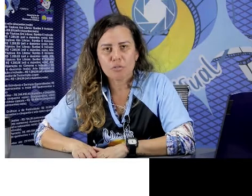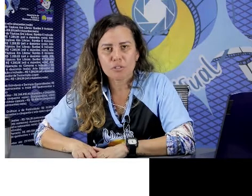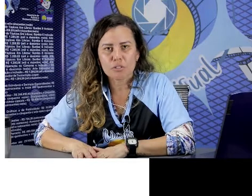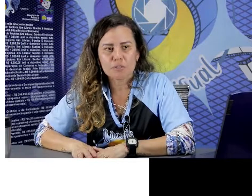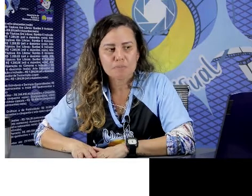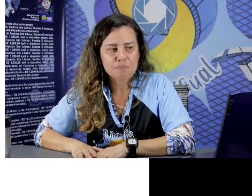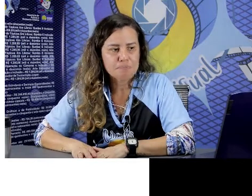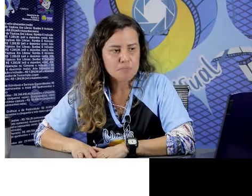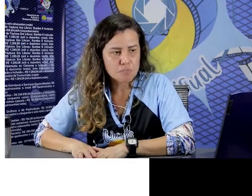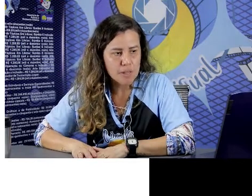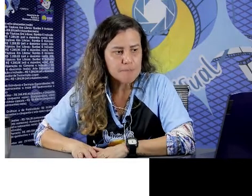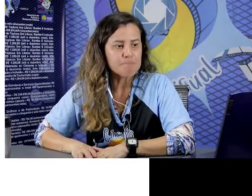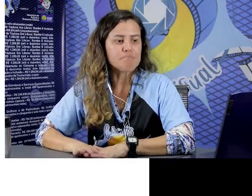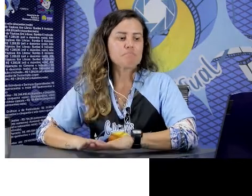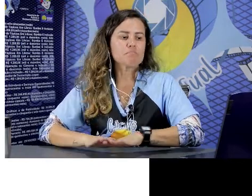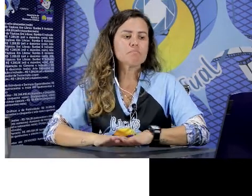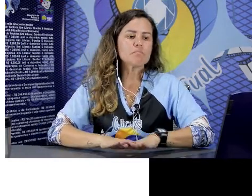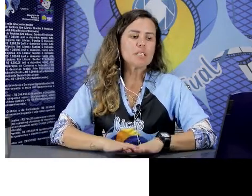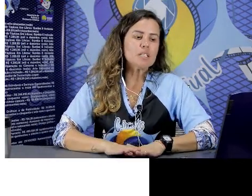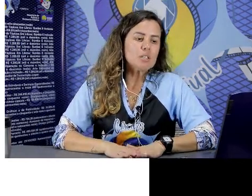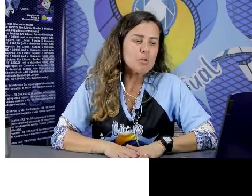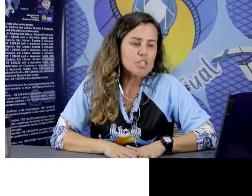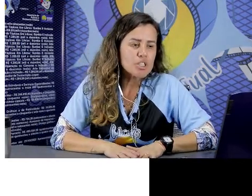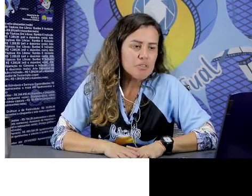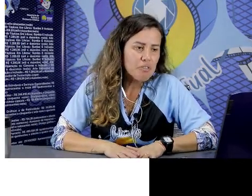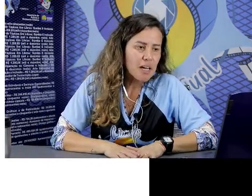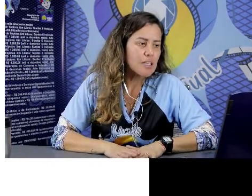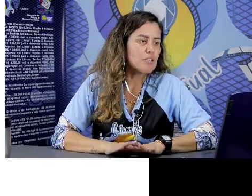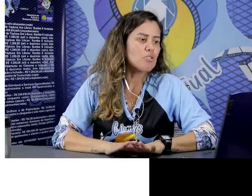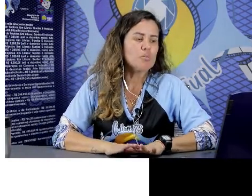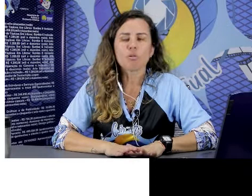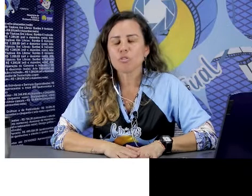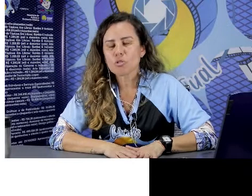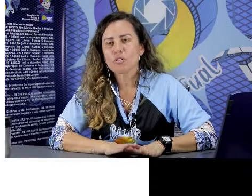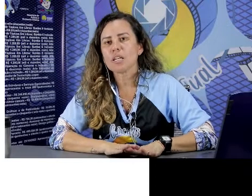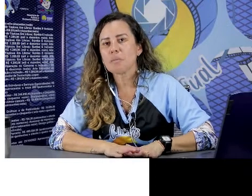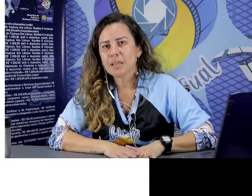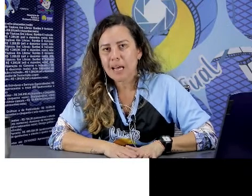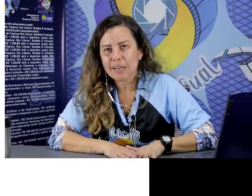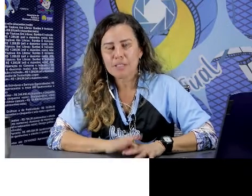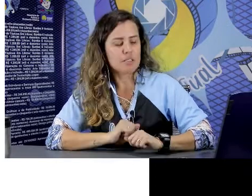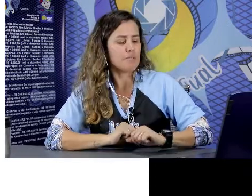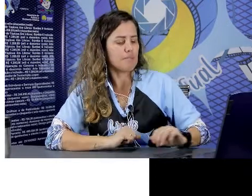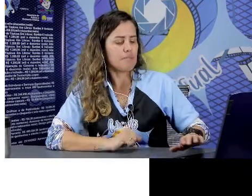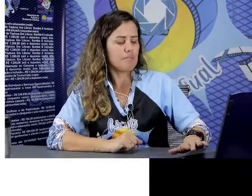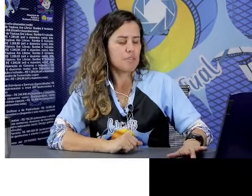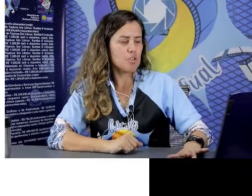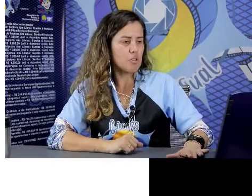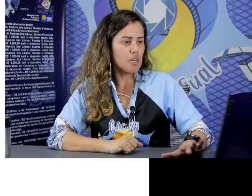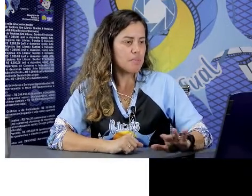desenvolvidos, né? Quando a gente fala sobre condições elementares, deixa eu mostrar para